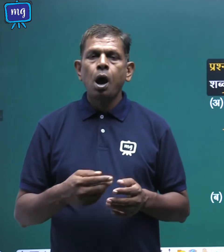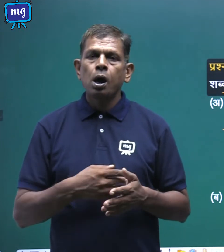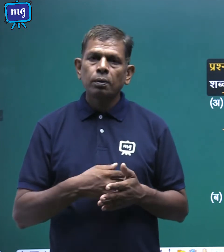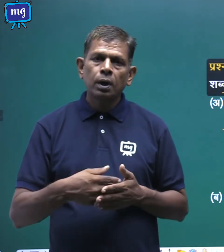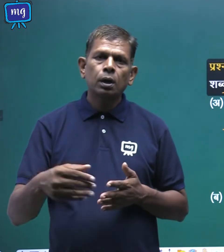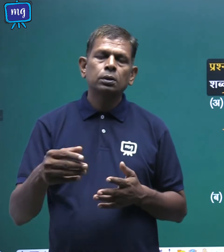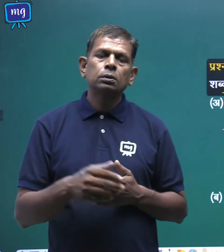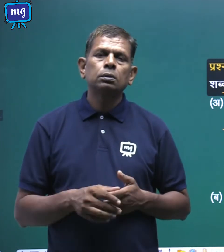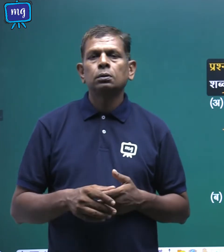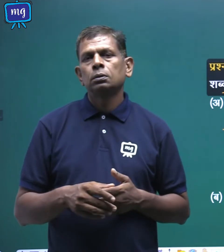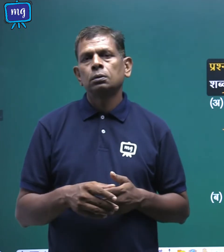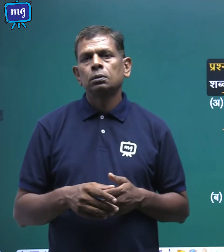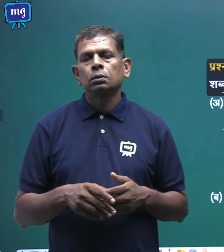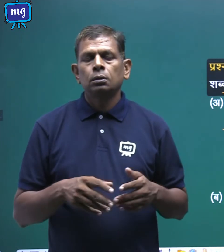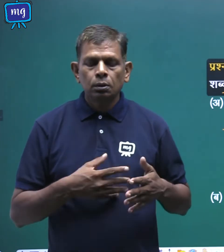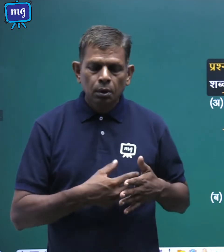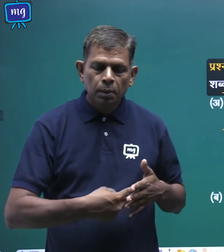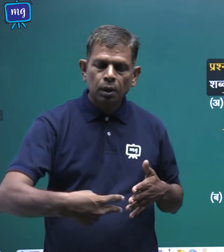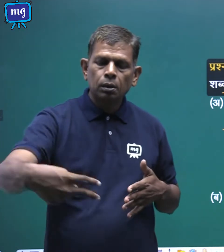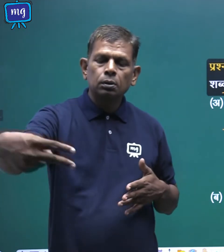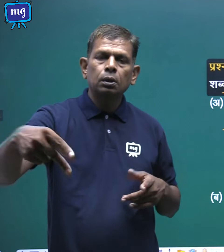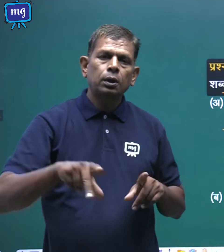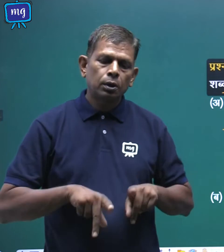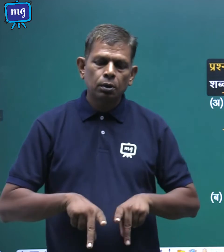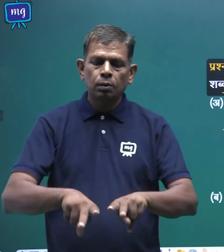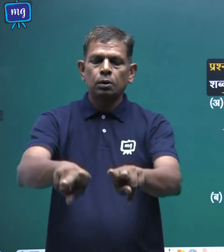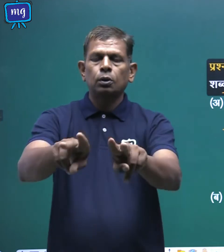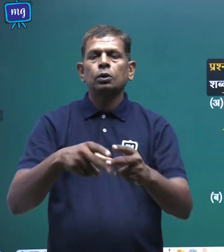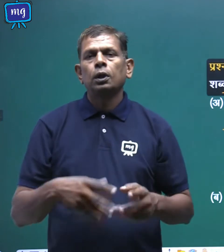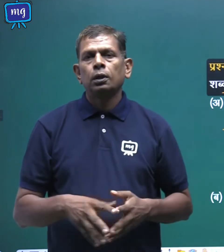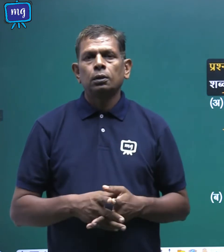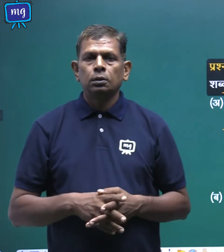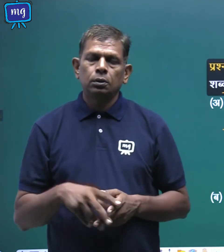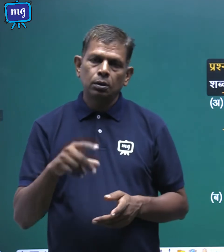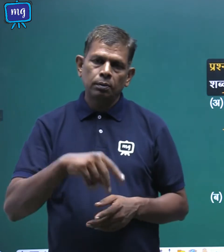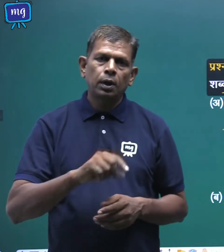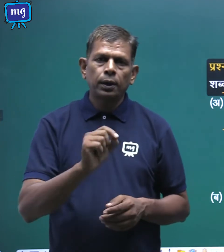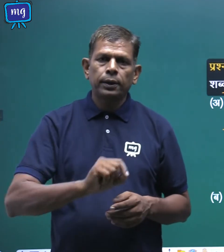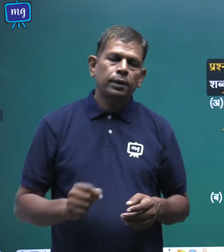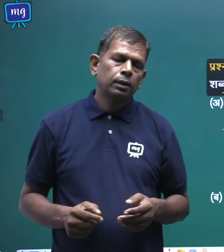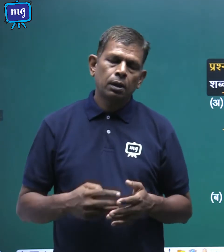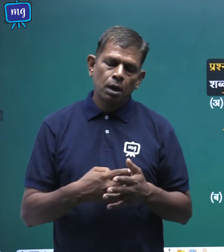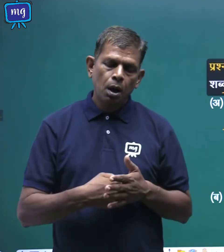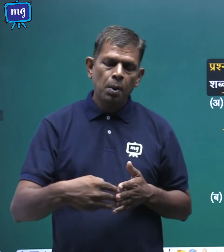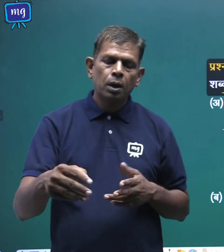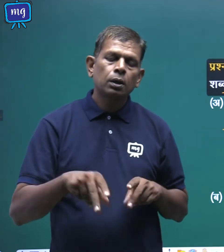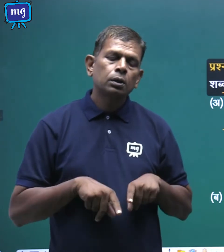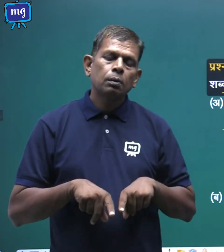शिराविन्यास समानांतर होता है, तो हम यहाँ लिखेंगे